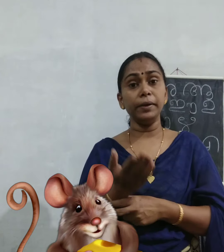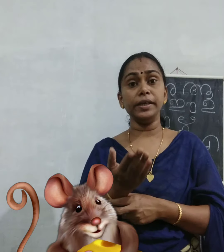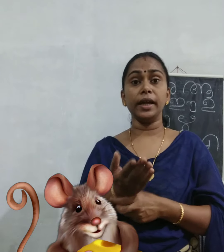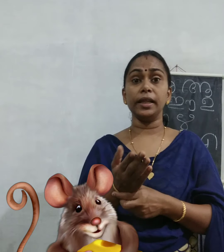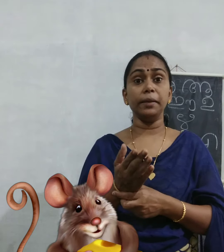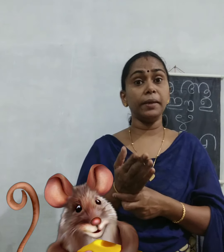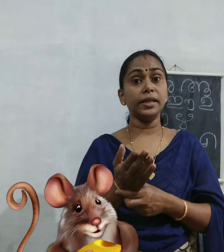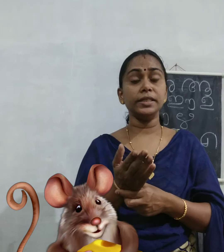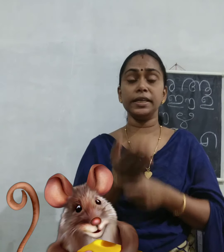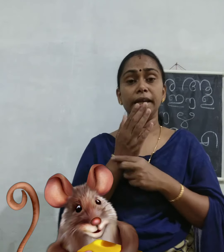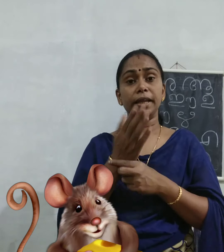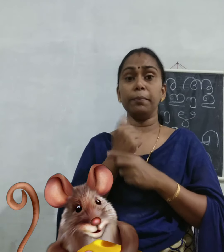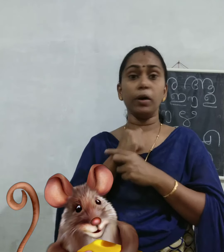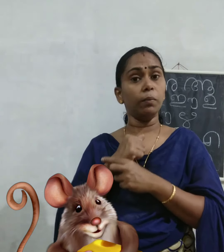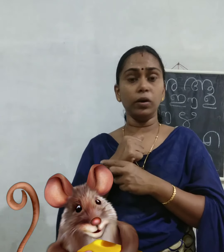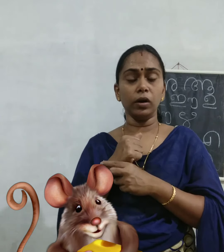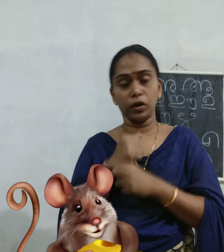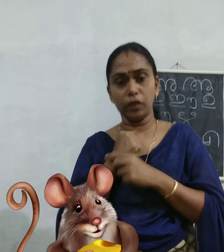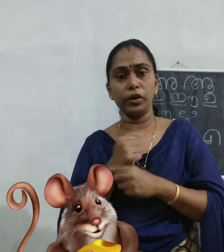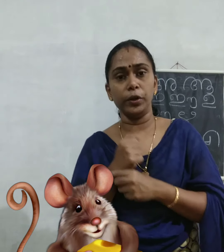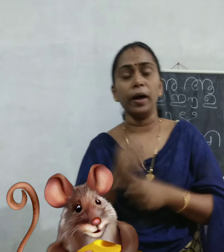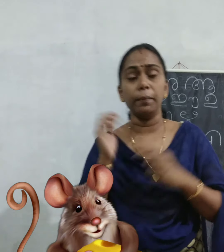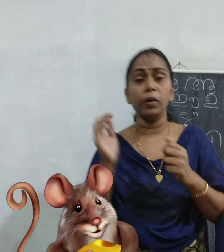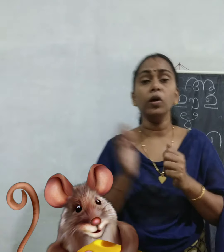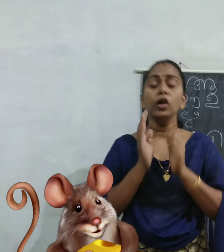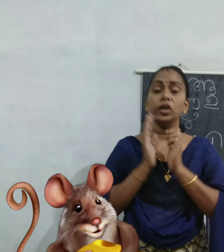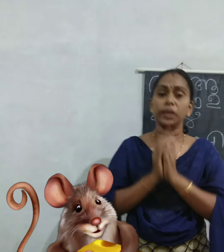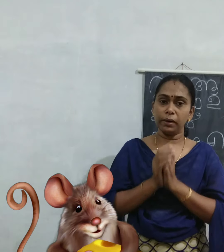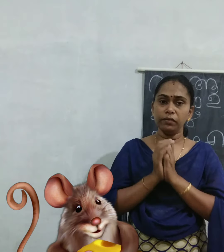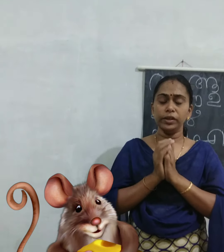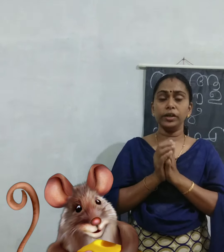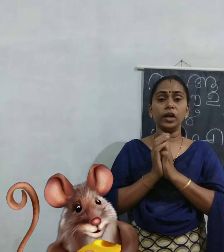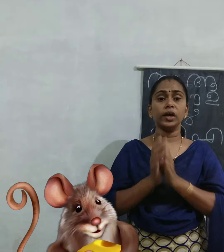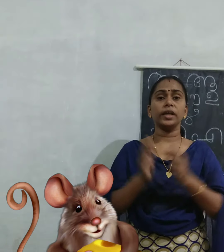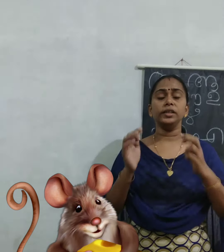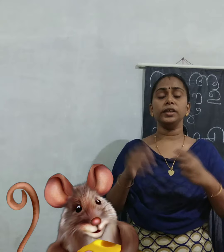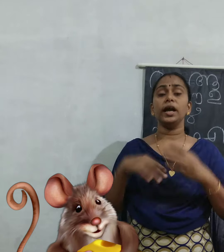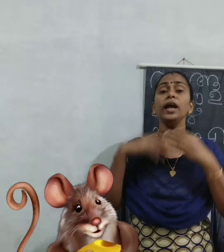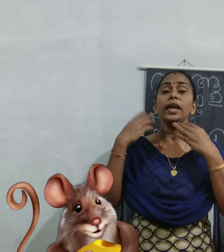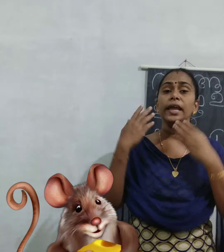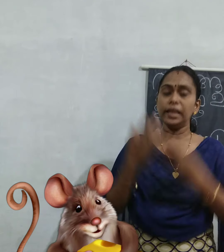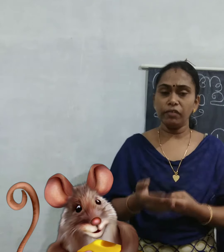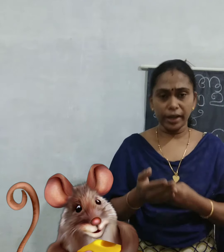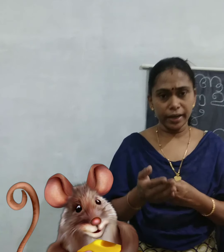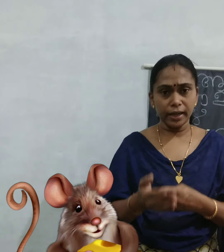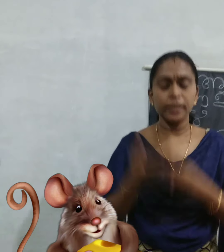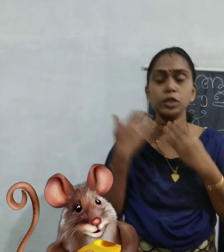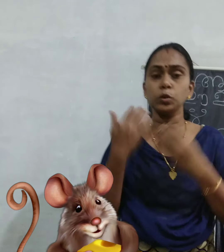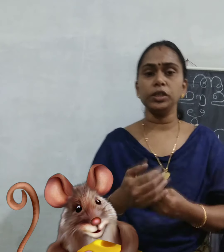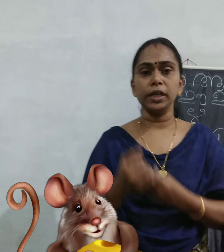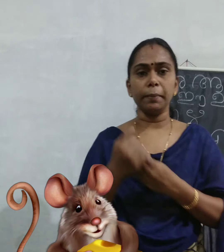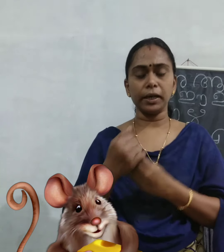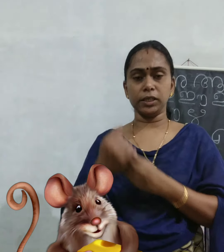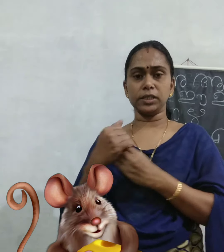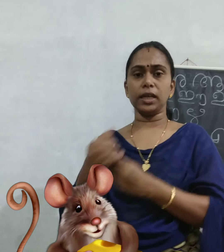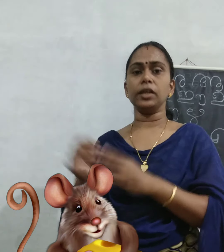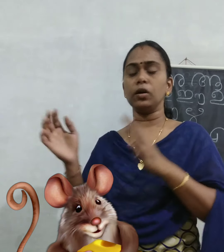പിടിക്കാൻ അതേപോലെ തന്നെ ചേരയും പാമ്പുകളും ഒക്കെ വരും. അപ്പൊ നമ്മളെ വീടുകളിലൊക്കെ എന്ത് ചെയ്യുക, എലി വരാതെ സൂക്ഷിക്കുക. ഭക്ഷണ